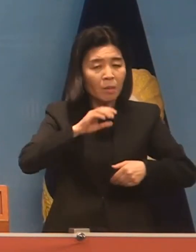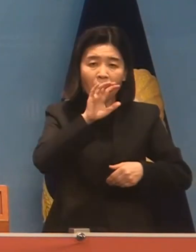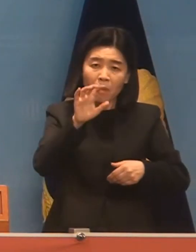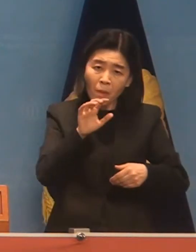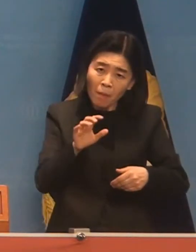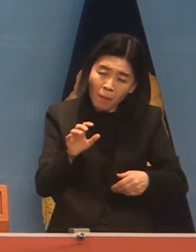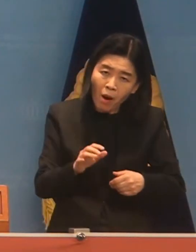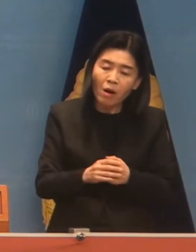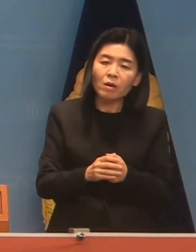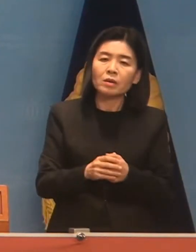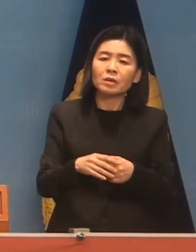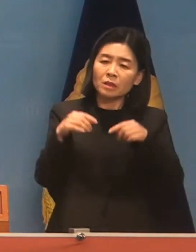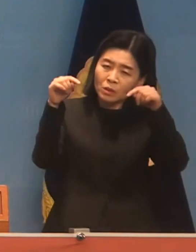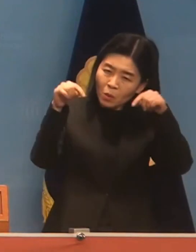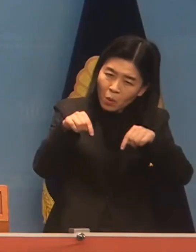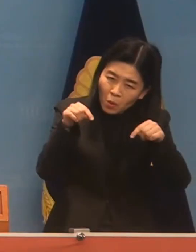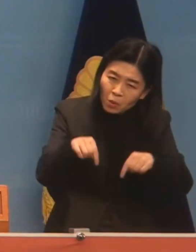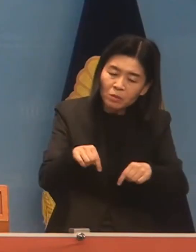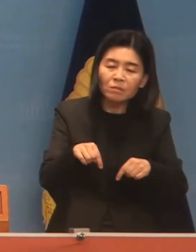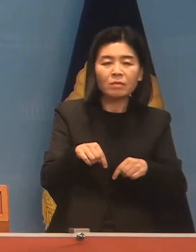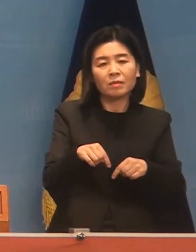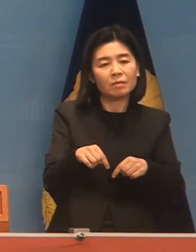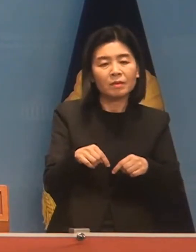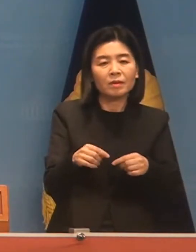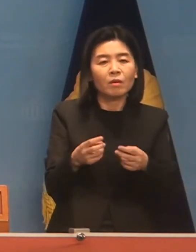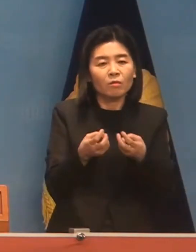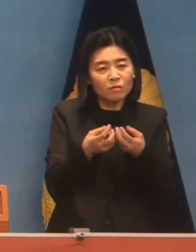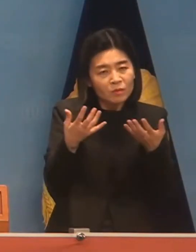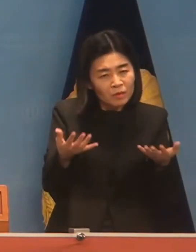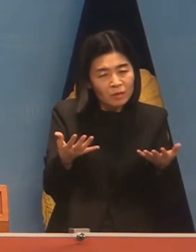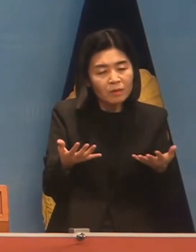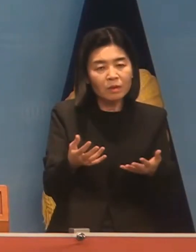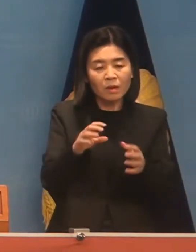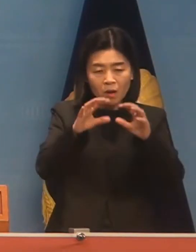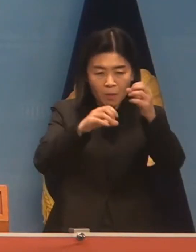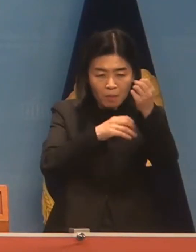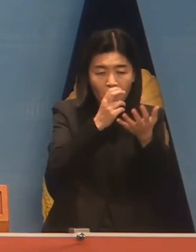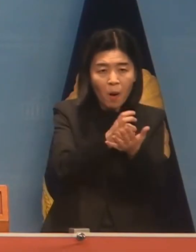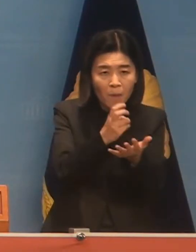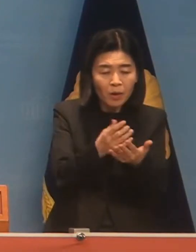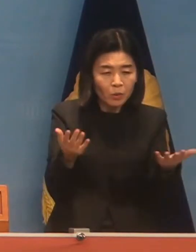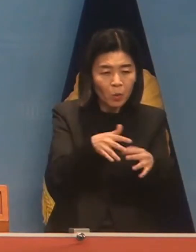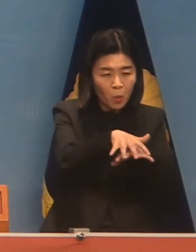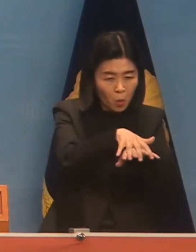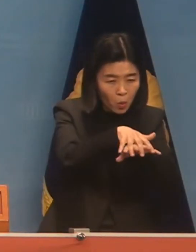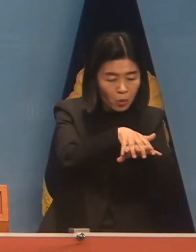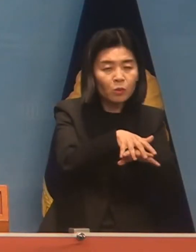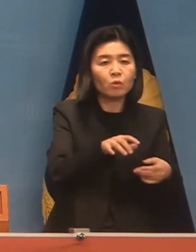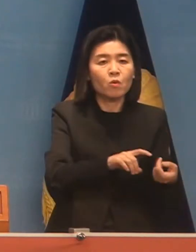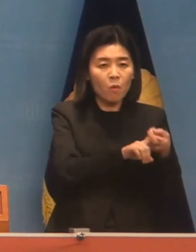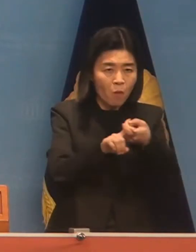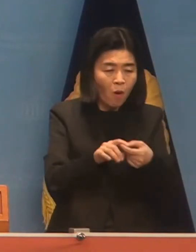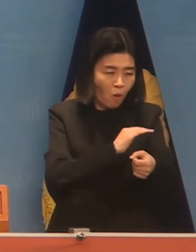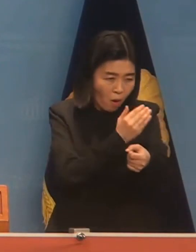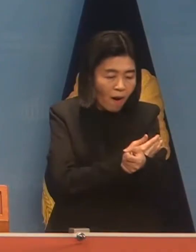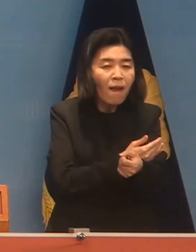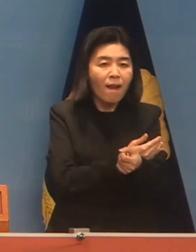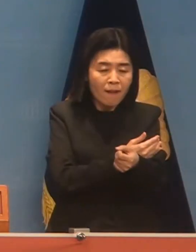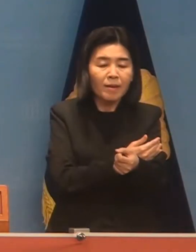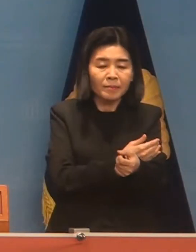되풀이했고, 의미 없는 교섭일지라도 이 또한 헌법에 보장된 노조할 권리를 행사하기 위해